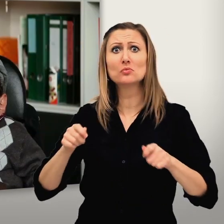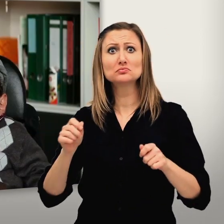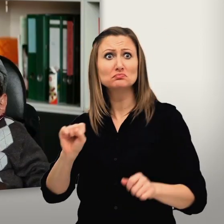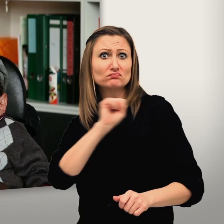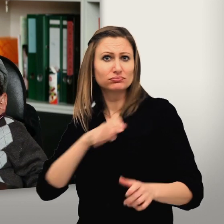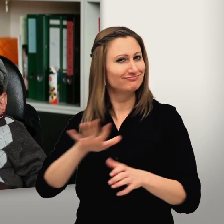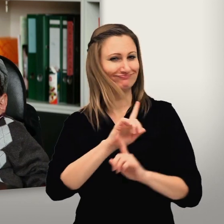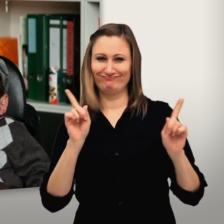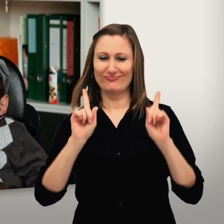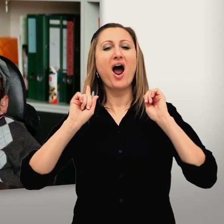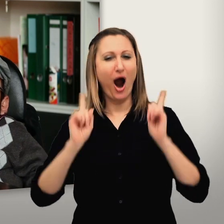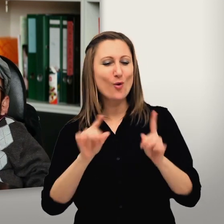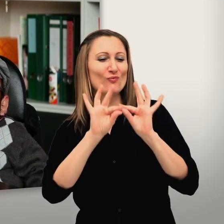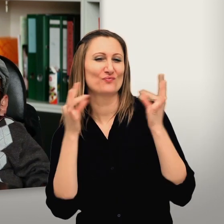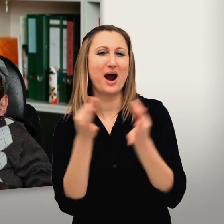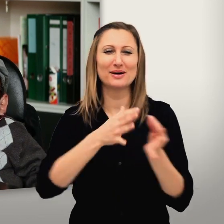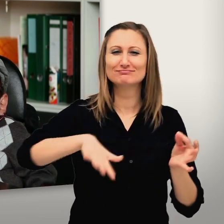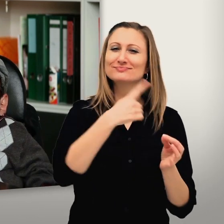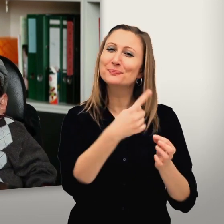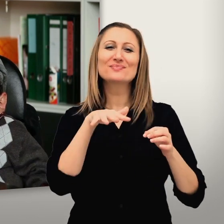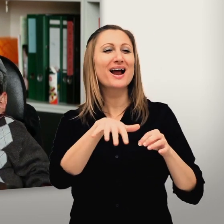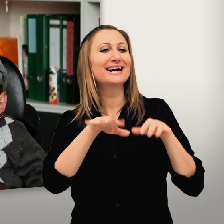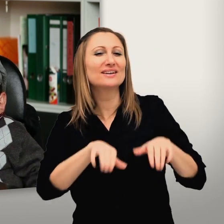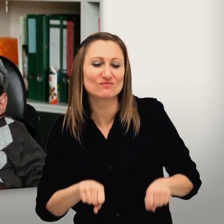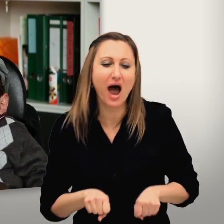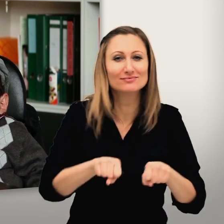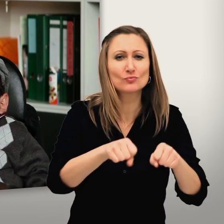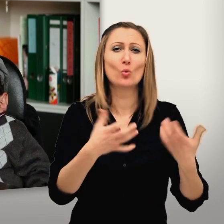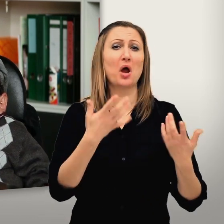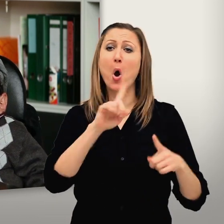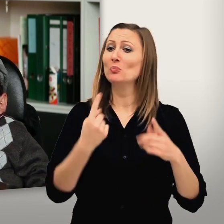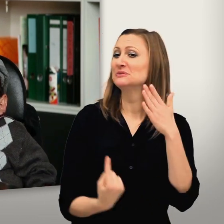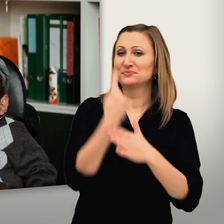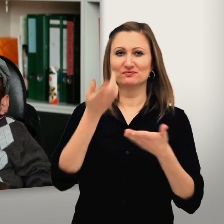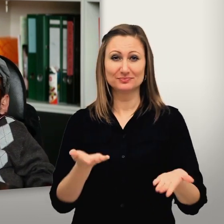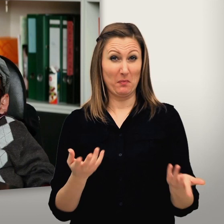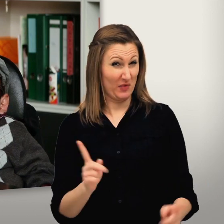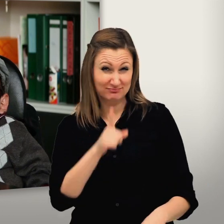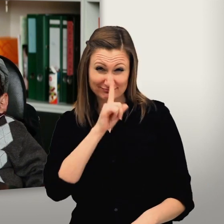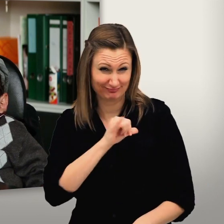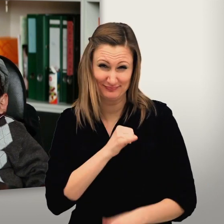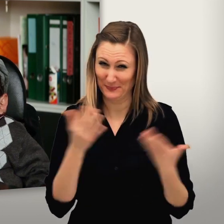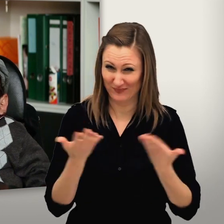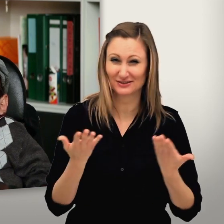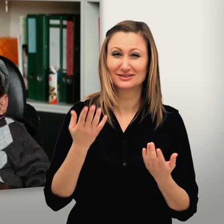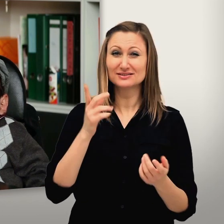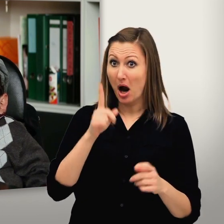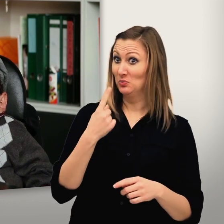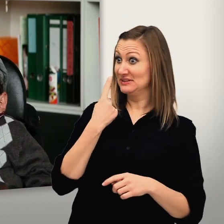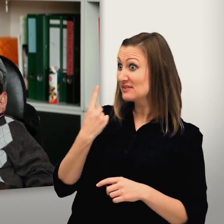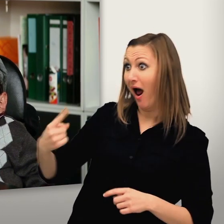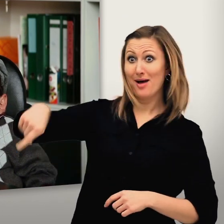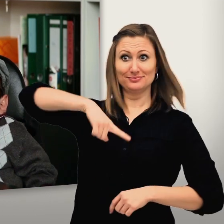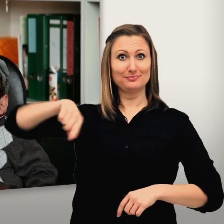Menschen im Rollstuhl, sondern auch Familien im Kinderwagen. Und der Witz ist, dass Betroffene selber die Orte bewerten